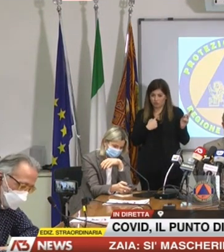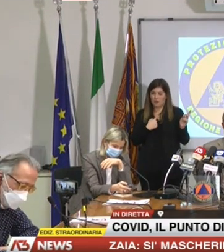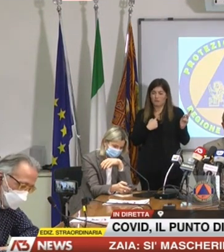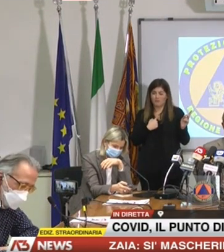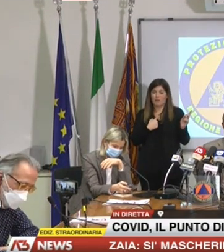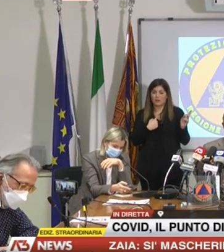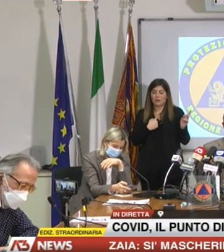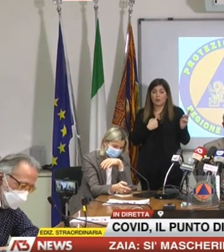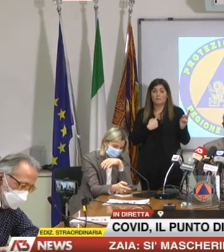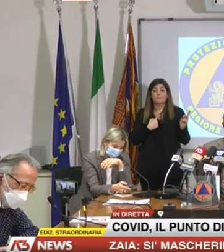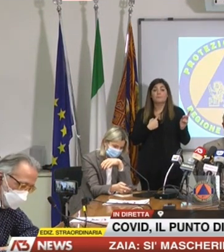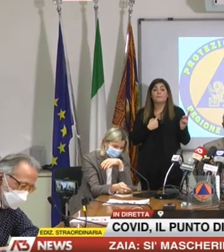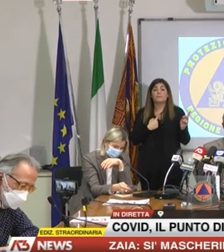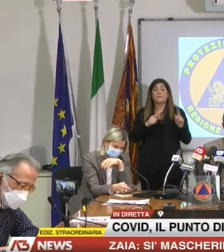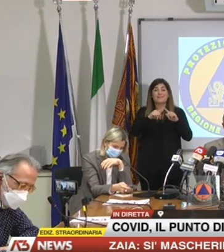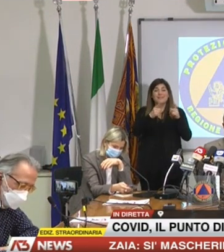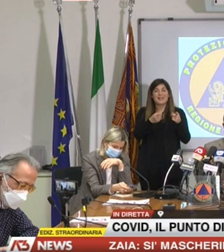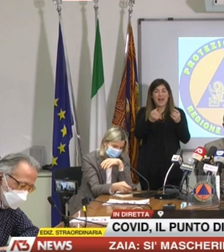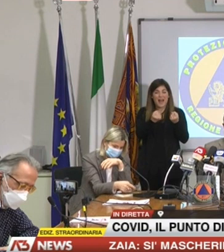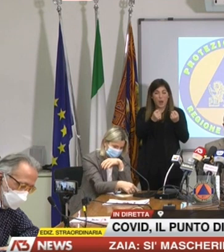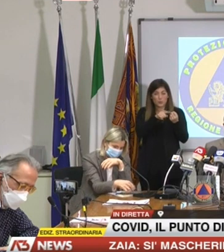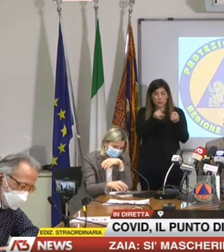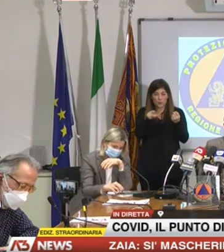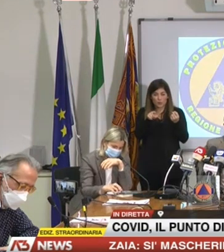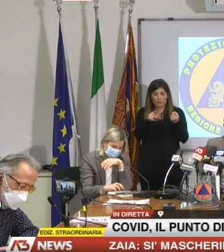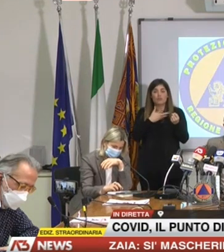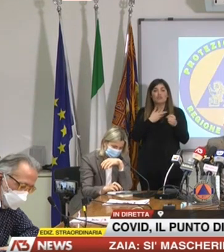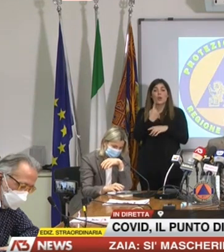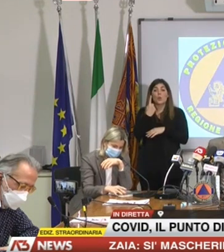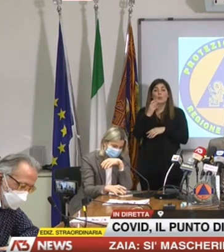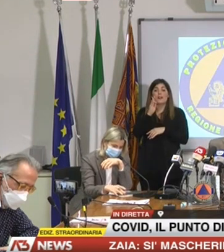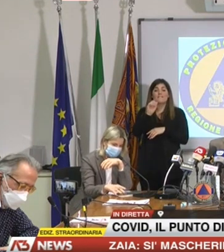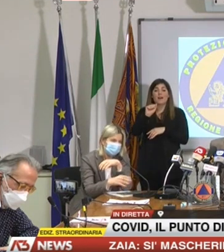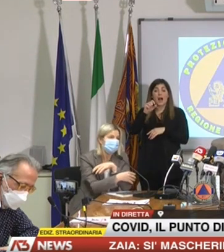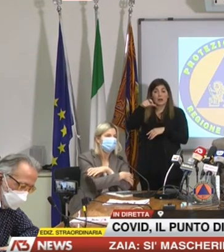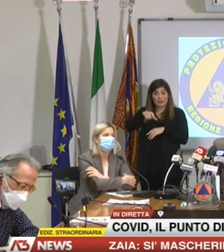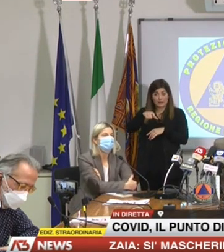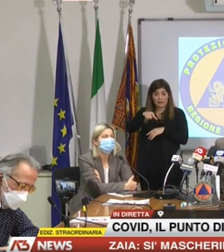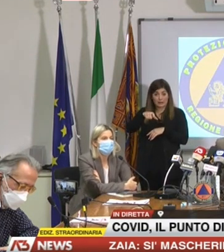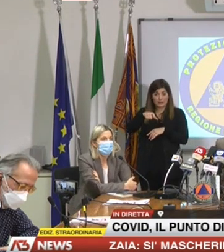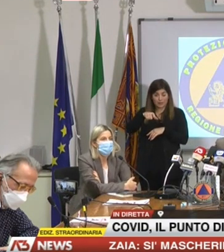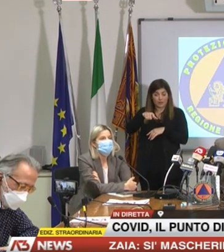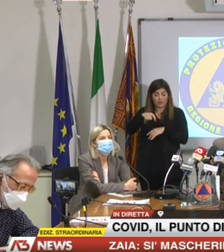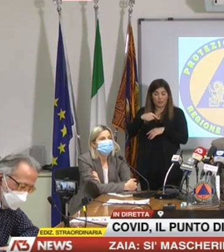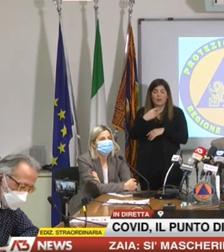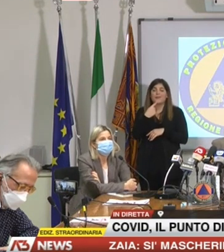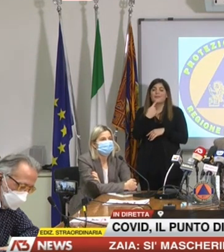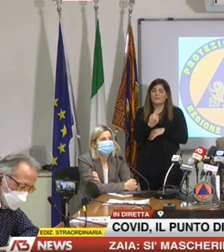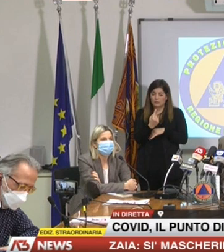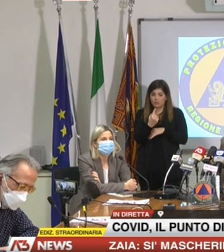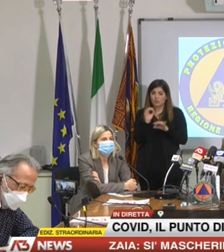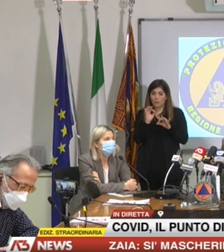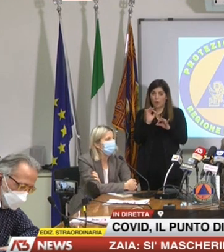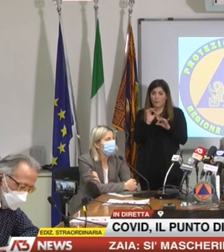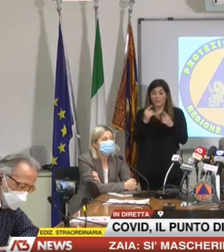le concessionarie auto è stata fatta una FAQ dall'avvocatura, quindi una risposta, perché si dice che sono